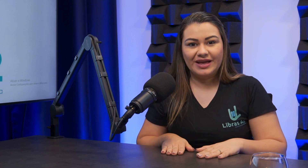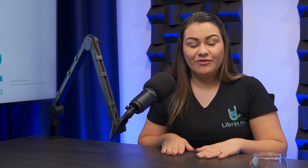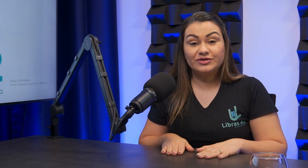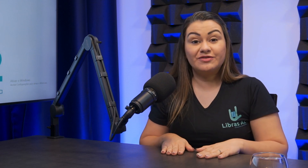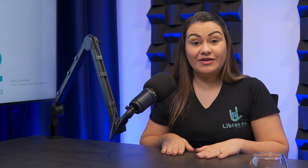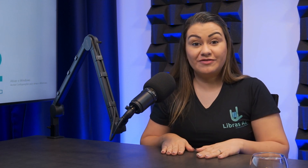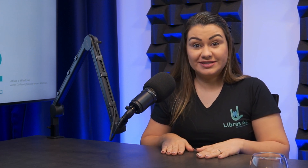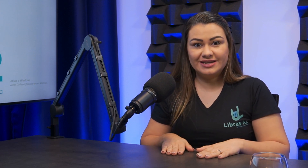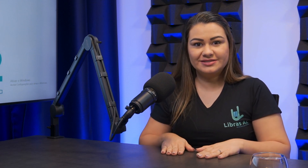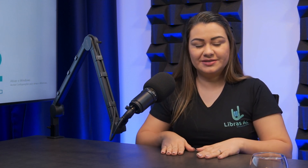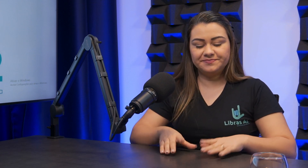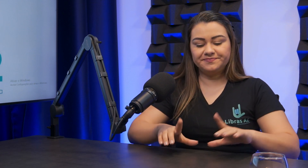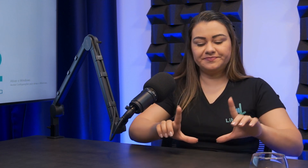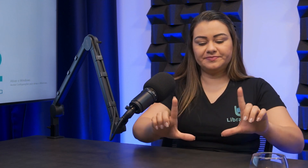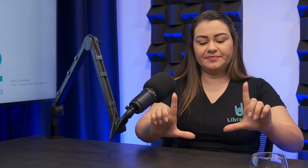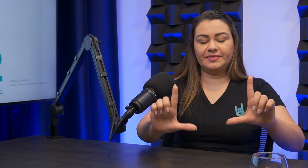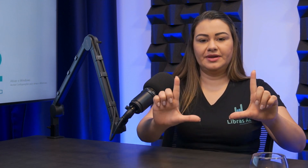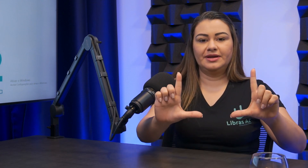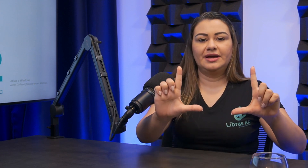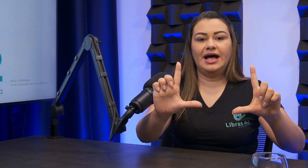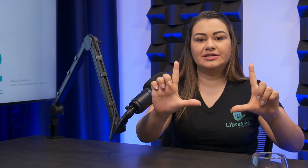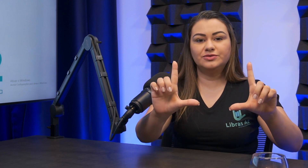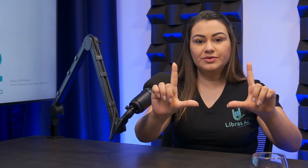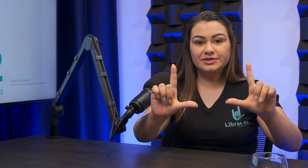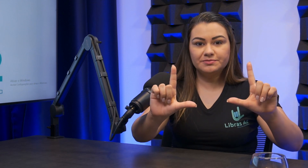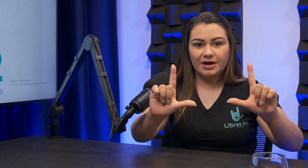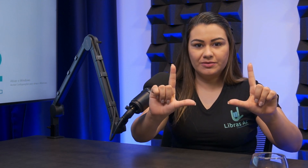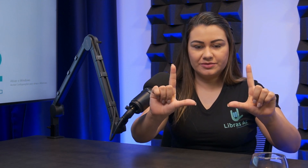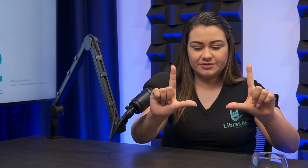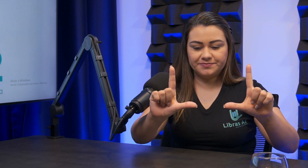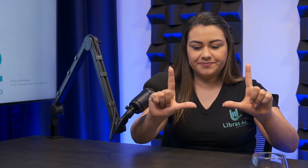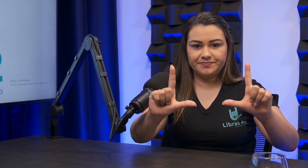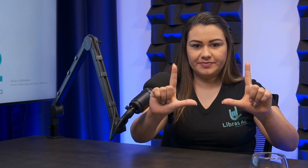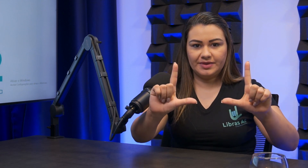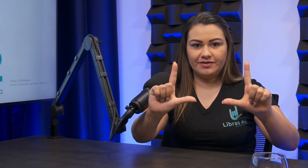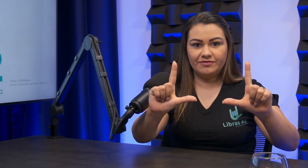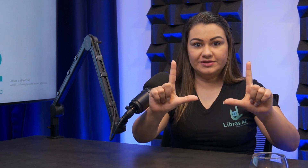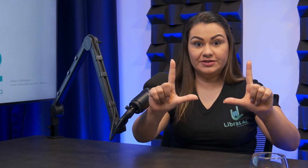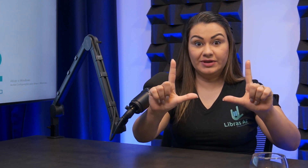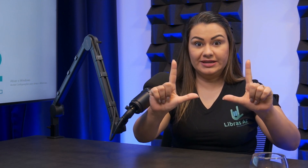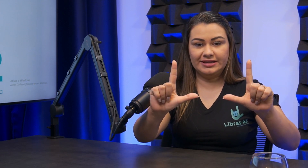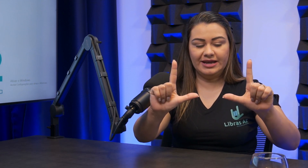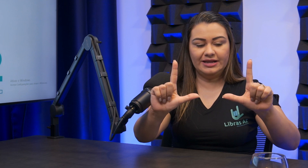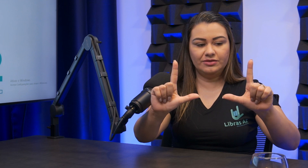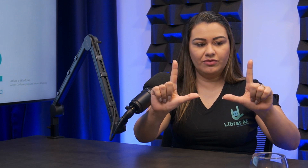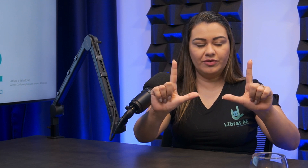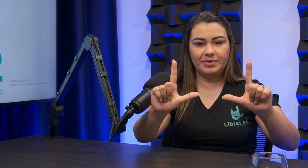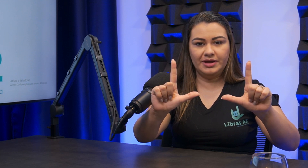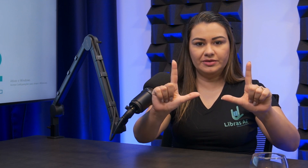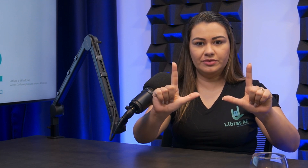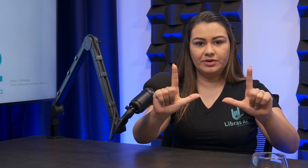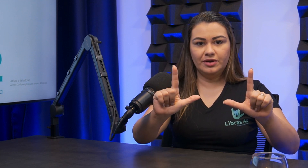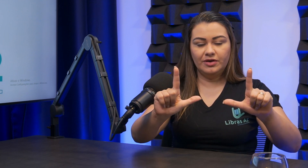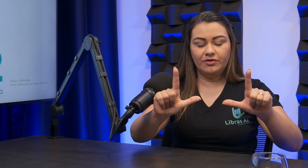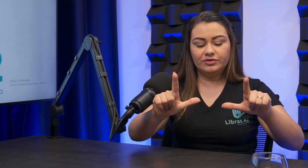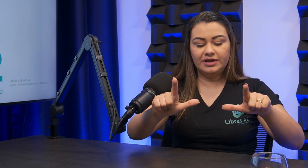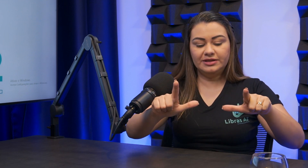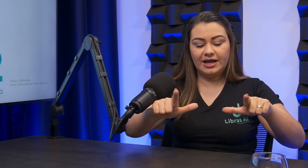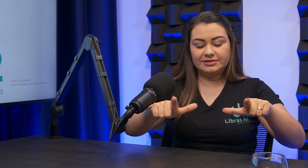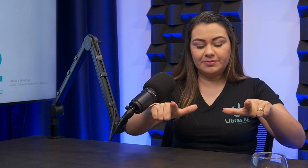você vai fazer assim. As duas mãos fazendo a letra L do alfabeto, eu vou deitar essa